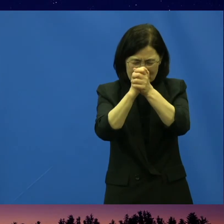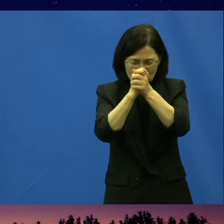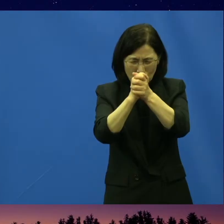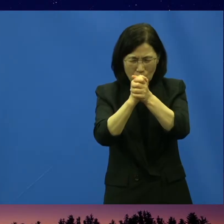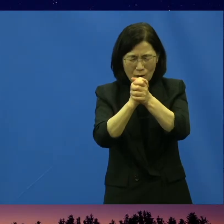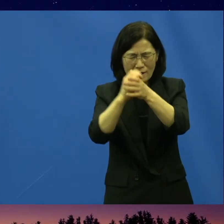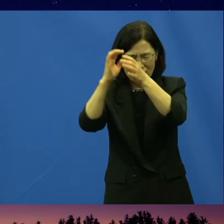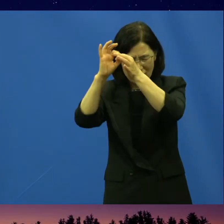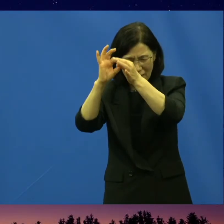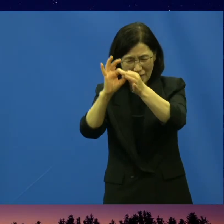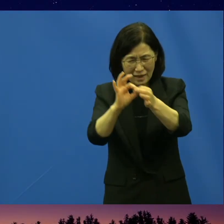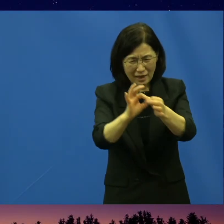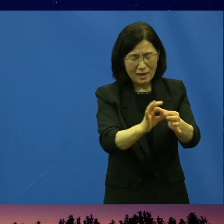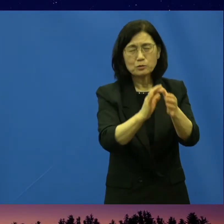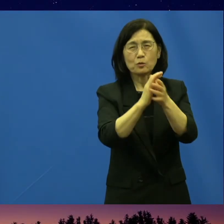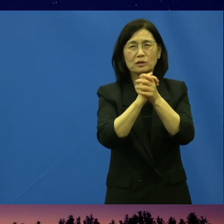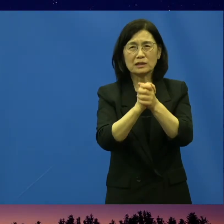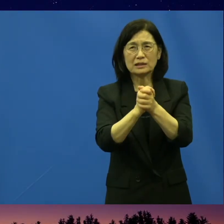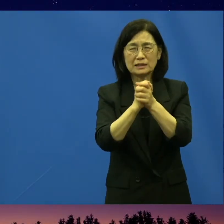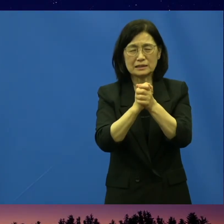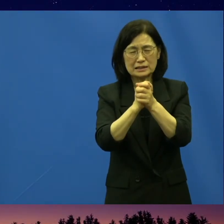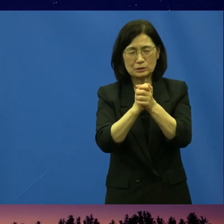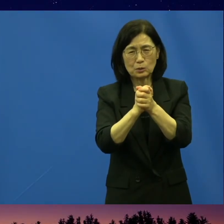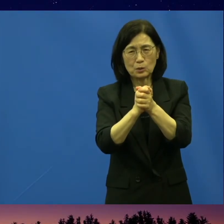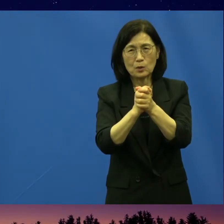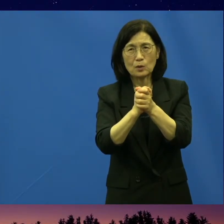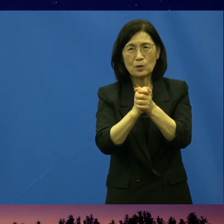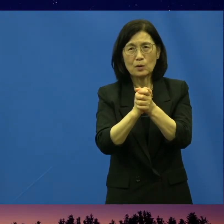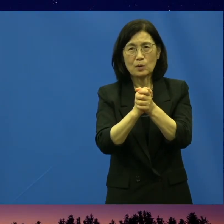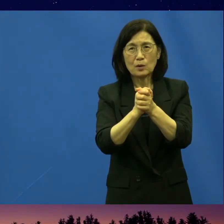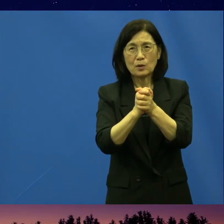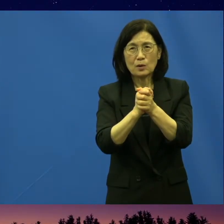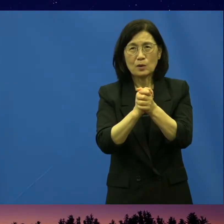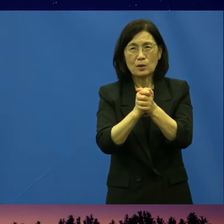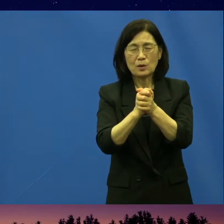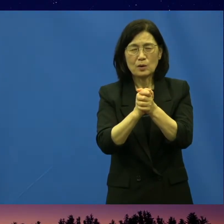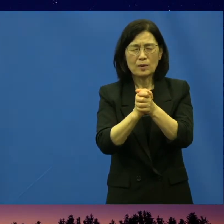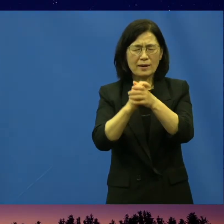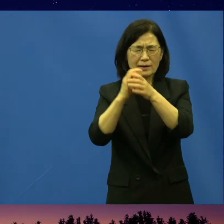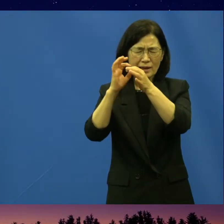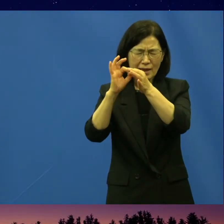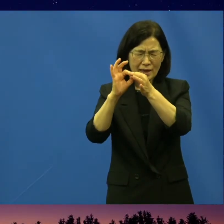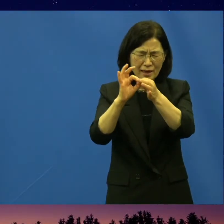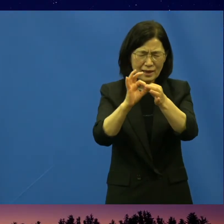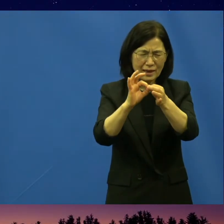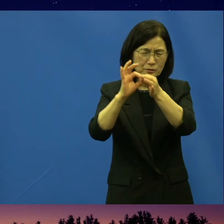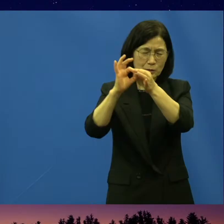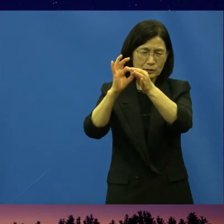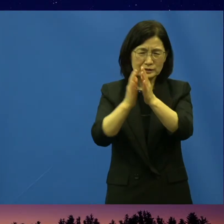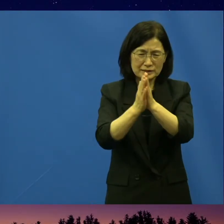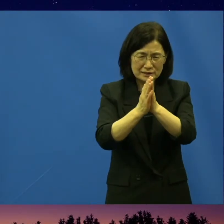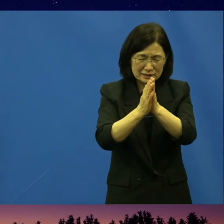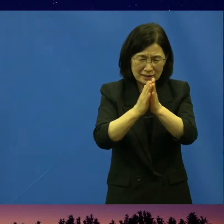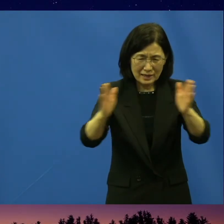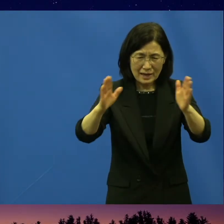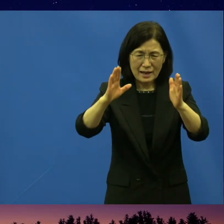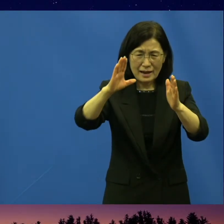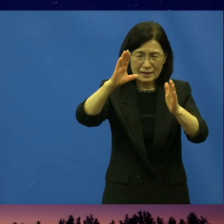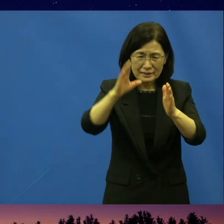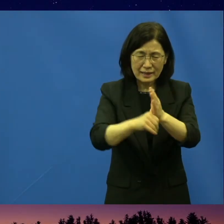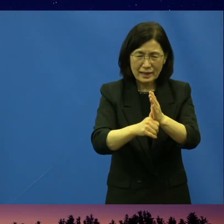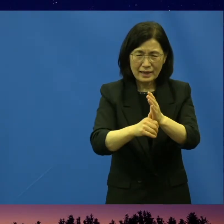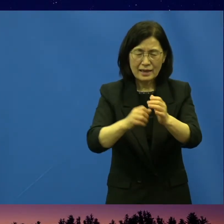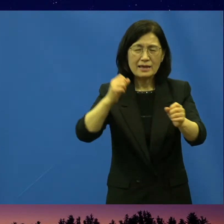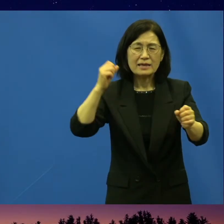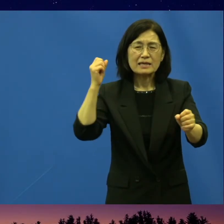우리가 수백 번, 수천 번 기도해야 그때 들으시는 분이 아닙니다. 우리가 기도를 시작할 때 이미